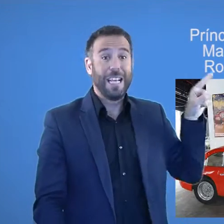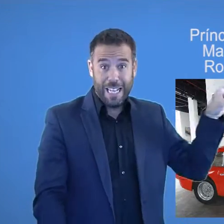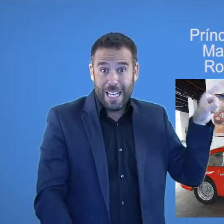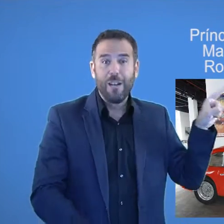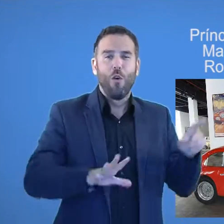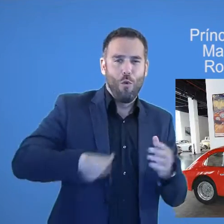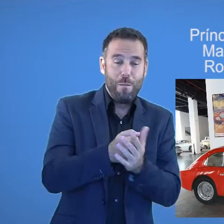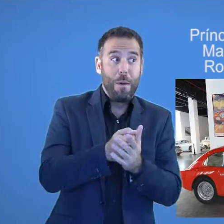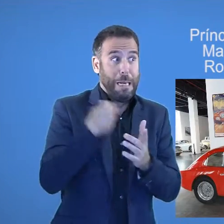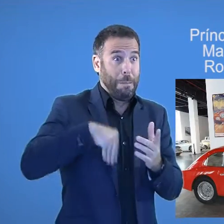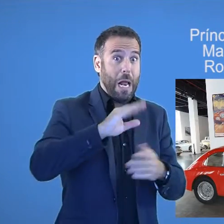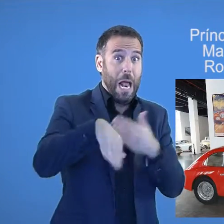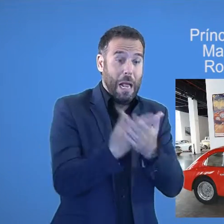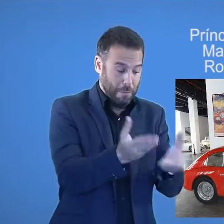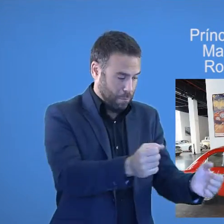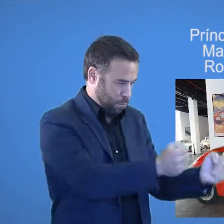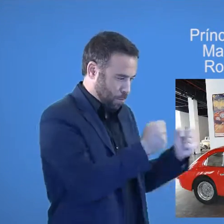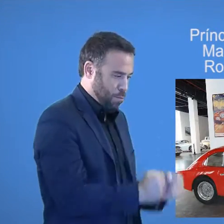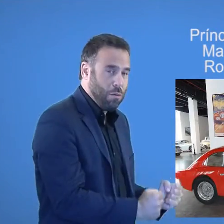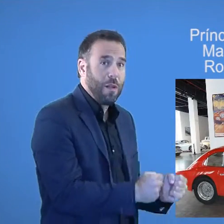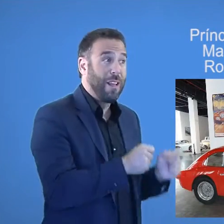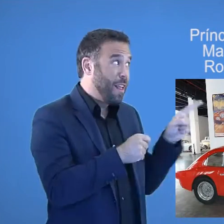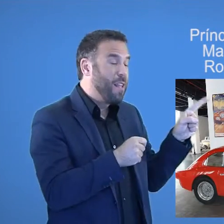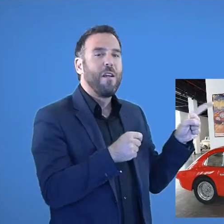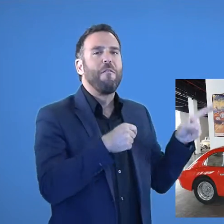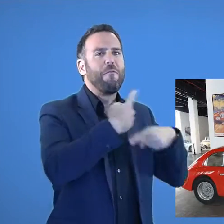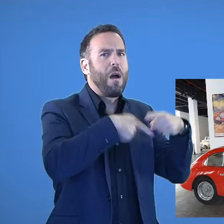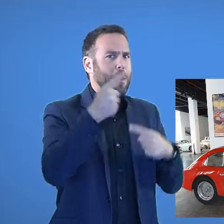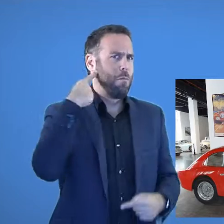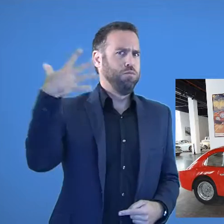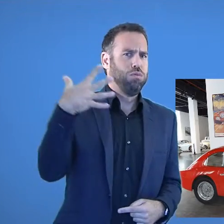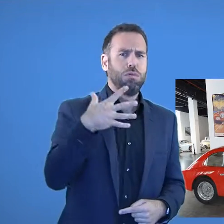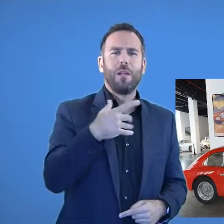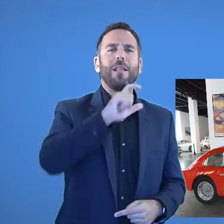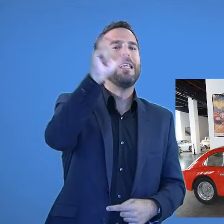rocas seca perteneciente a una de las familias aristócratas más famosas de Roma